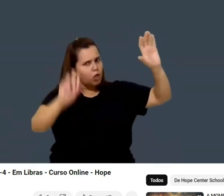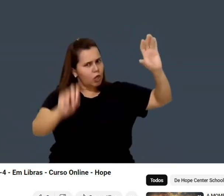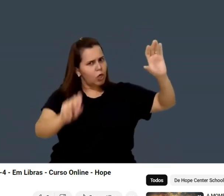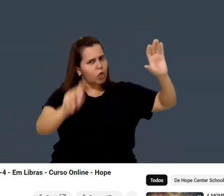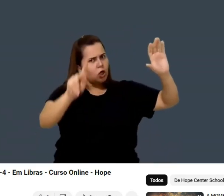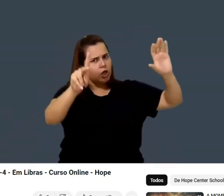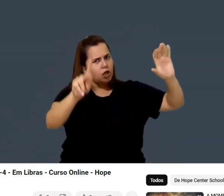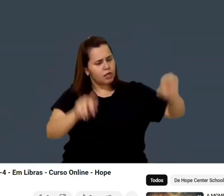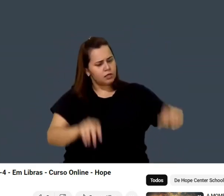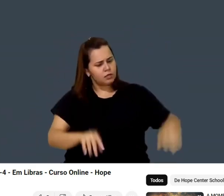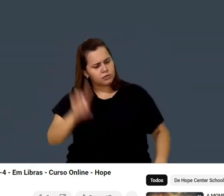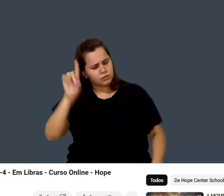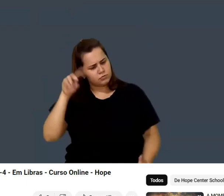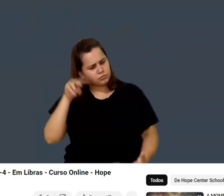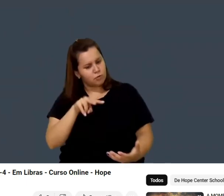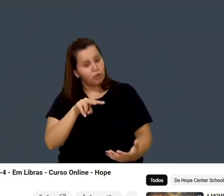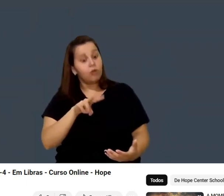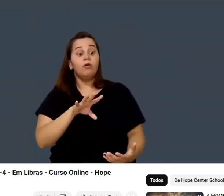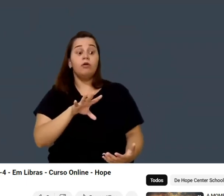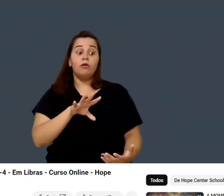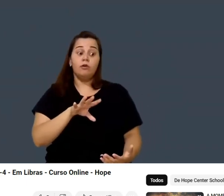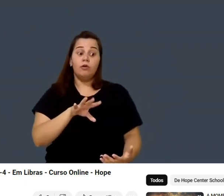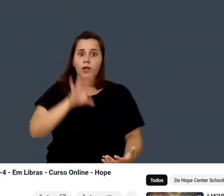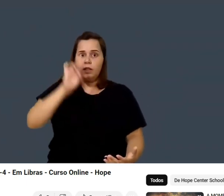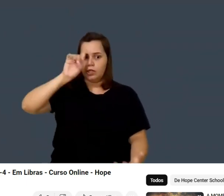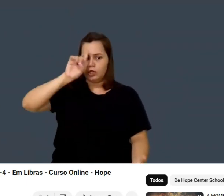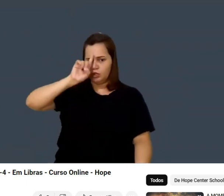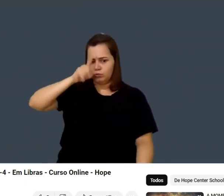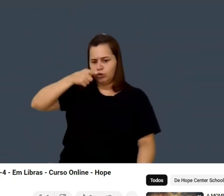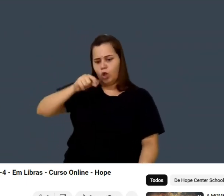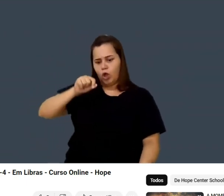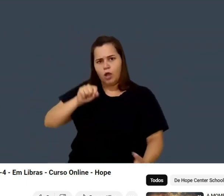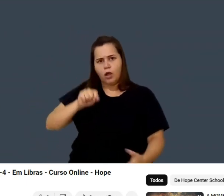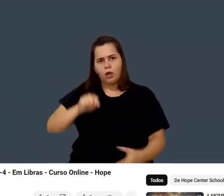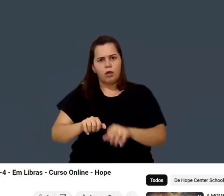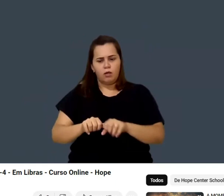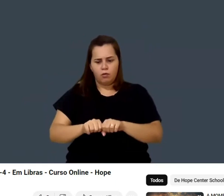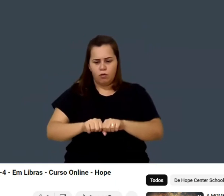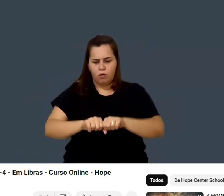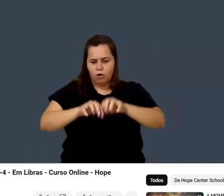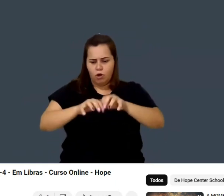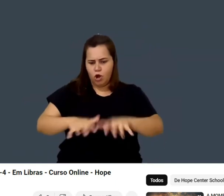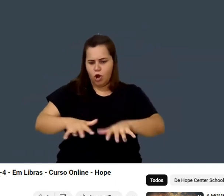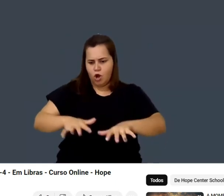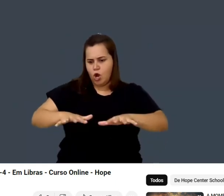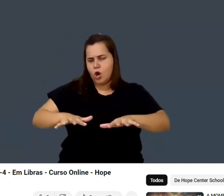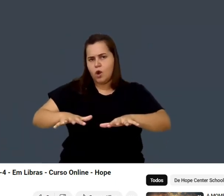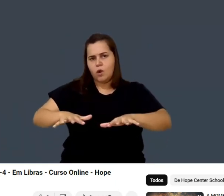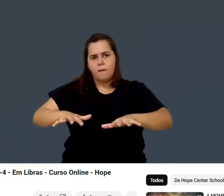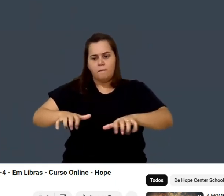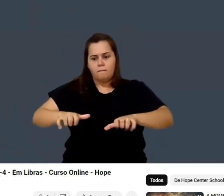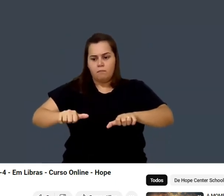As águas, os mares, o céu está lá em cima, os mares estão